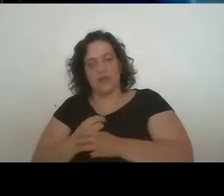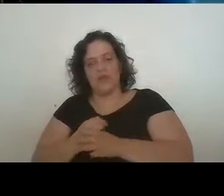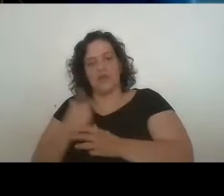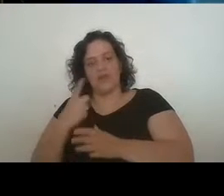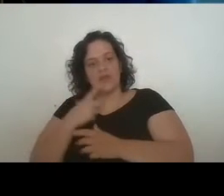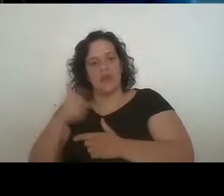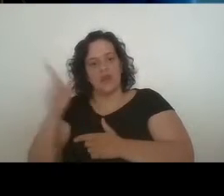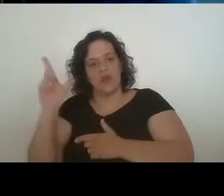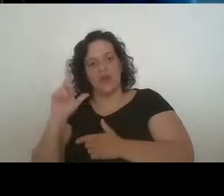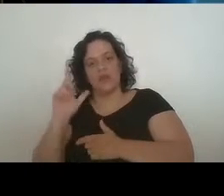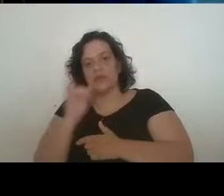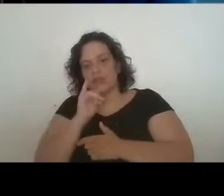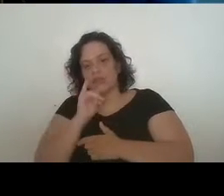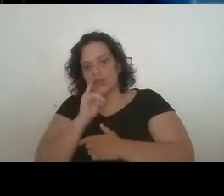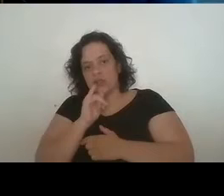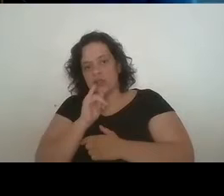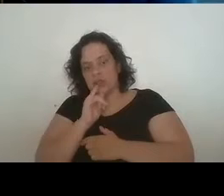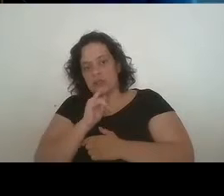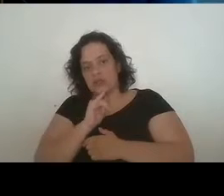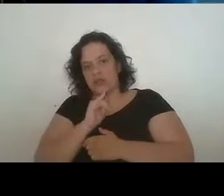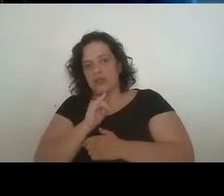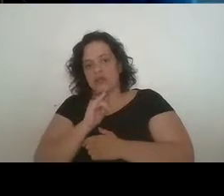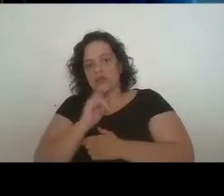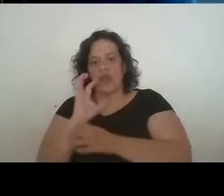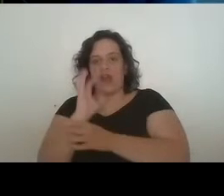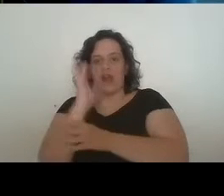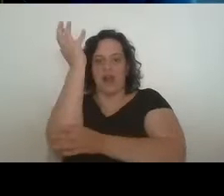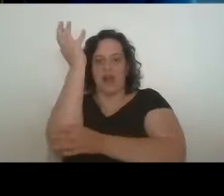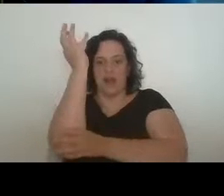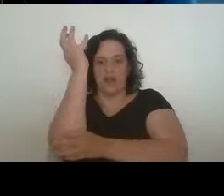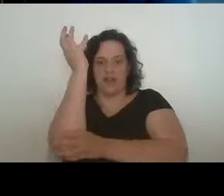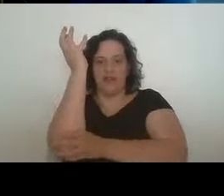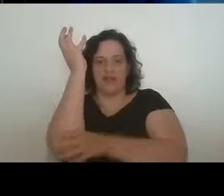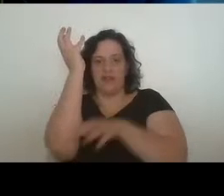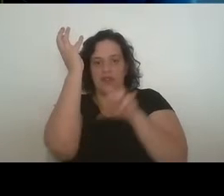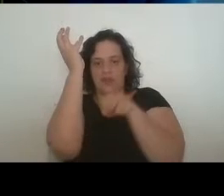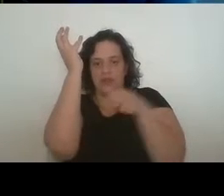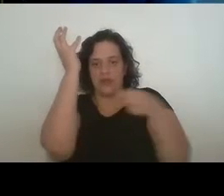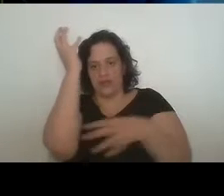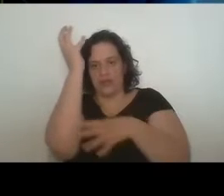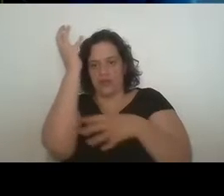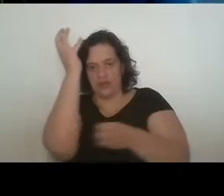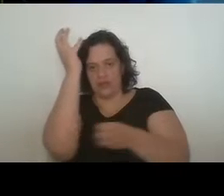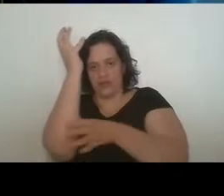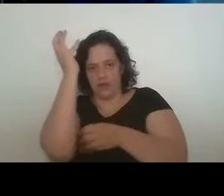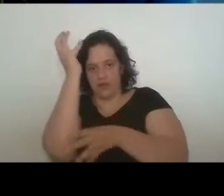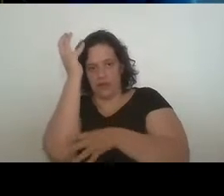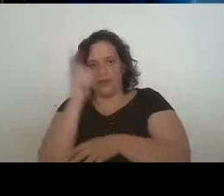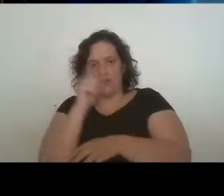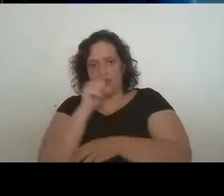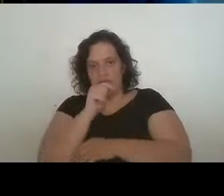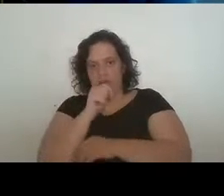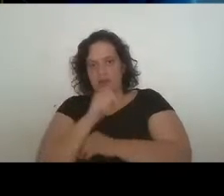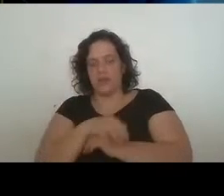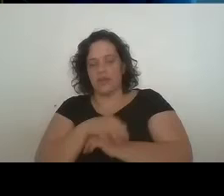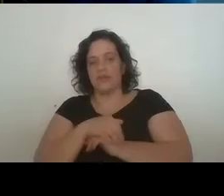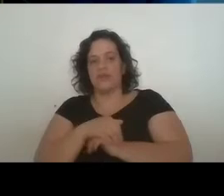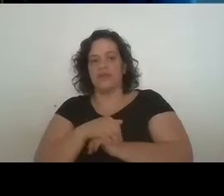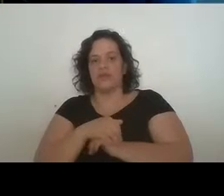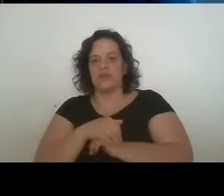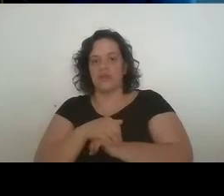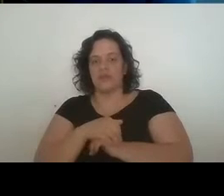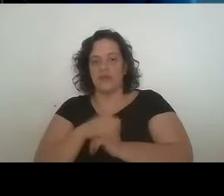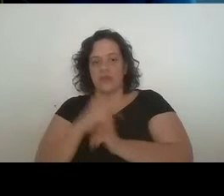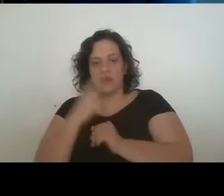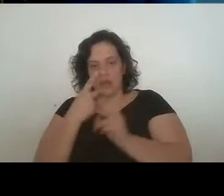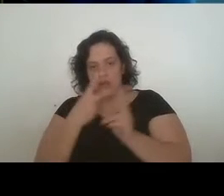como árvores que recebem então escoamento das sarjetas dentro da mesma lógica, né? Então repara que aqui eu tenho